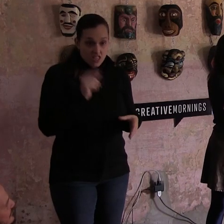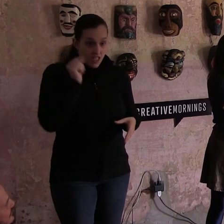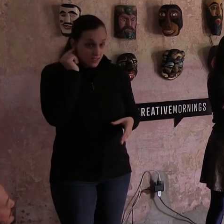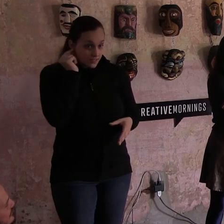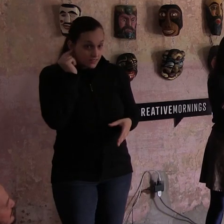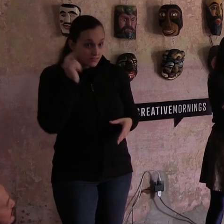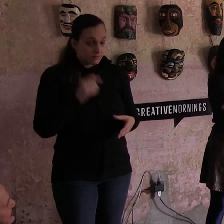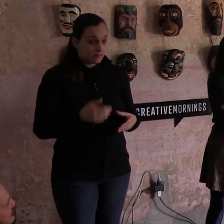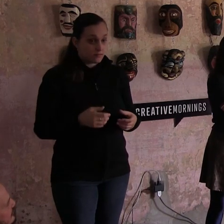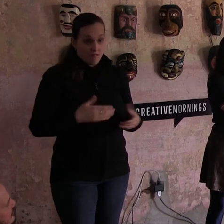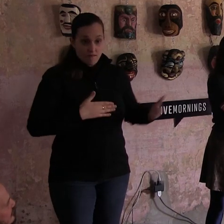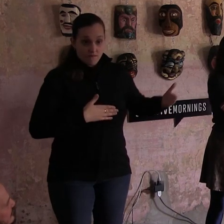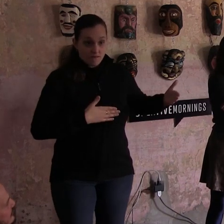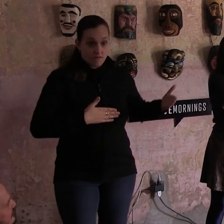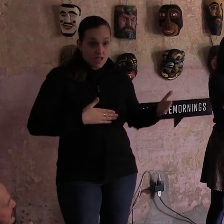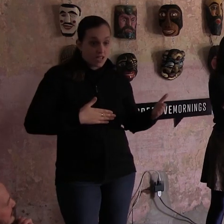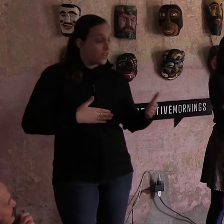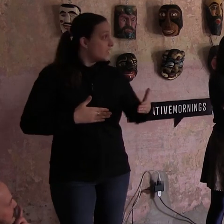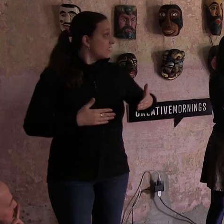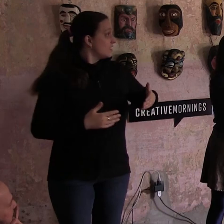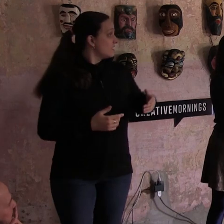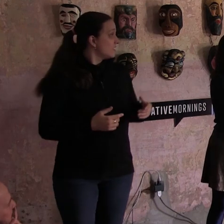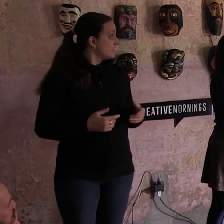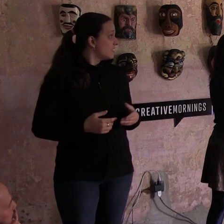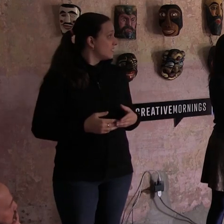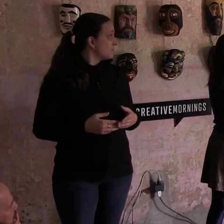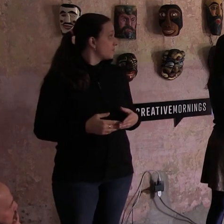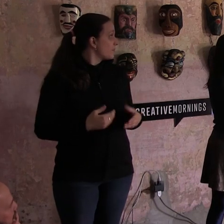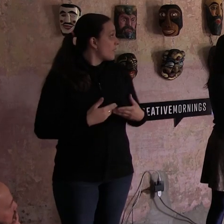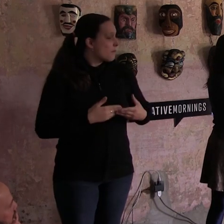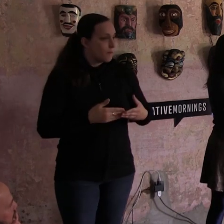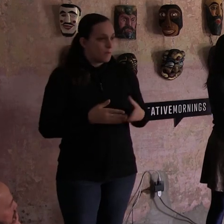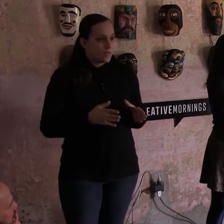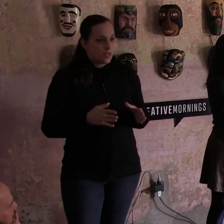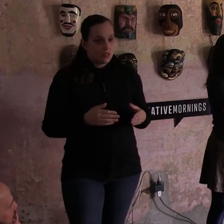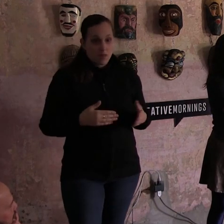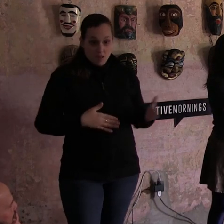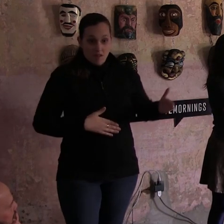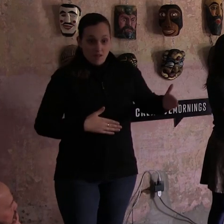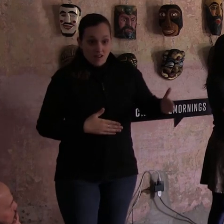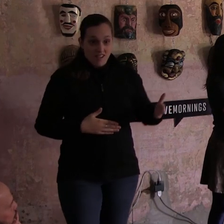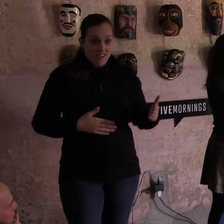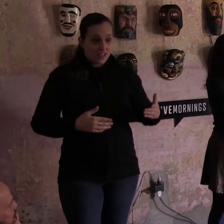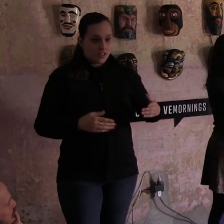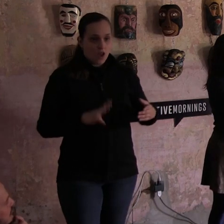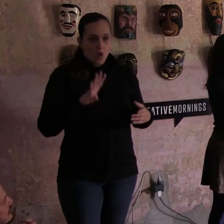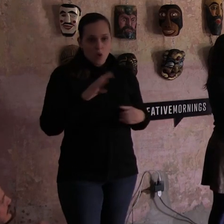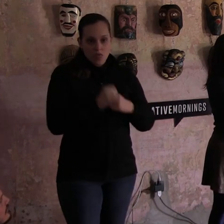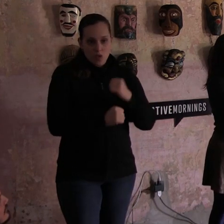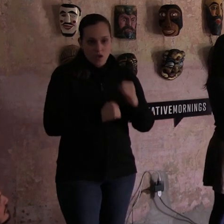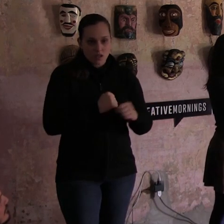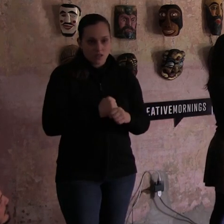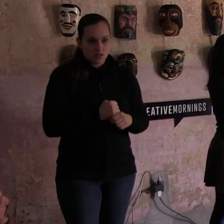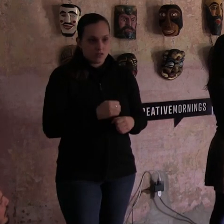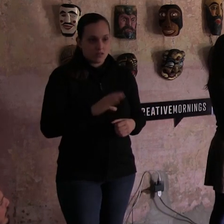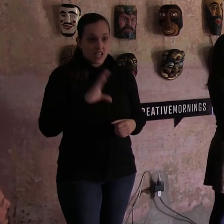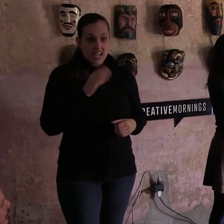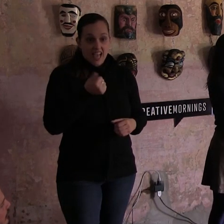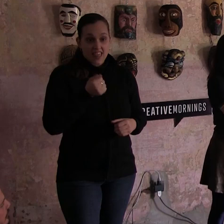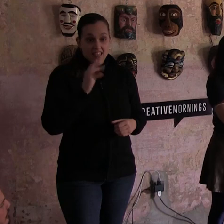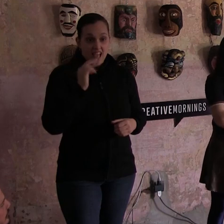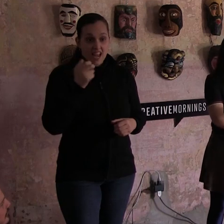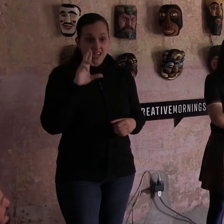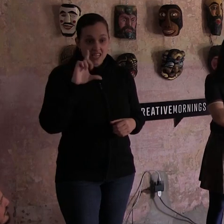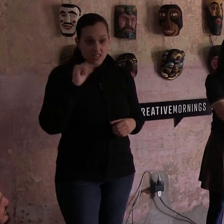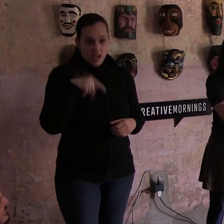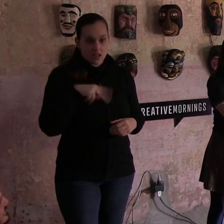que alguna de ellas comenzaba, tenía 4 años, Catalina, y 5 años,